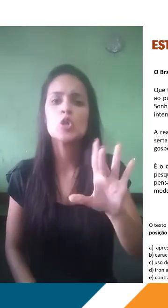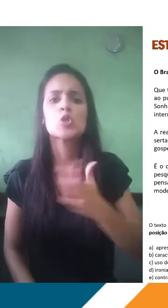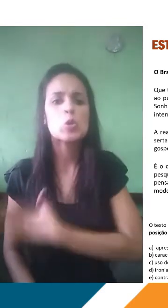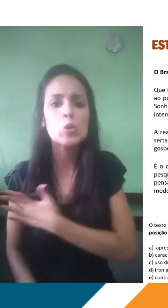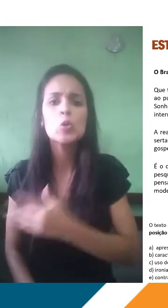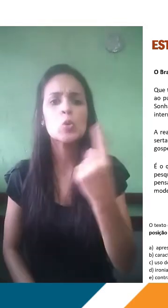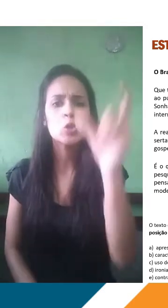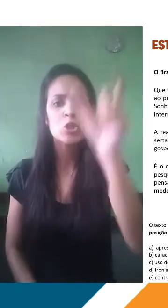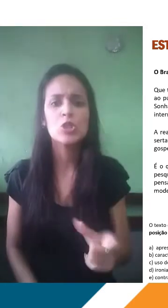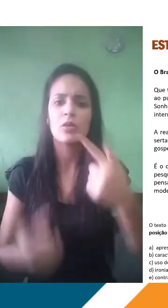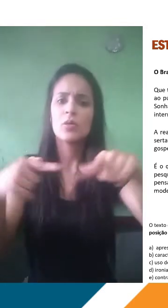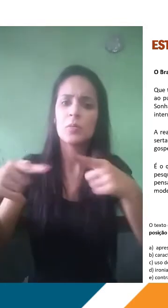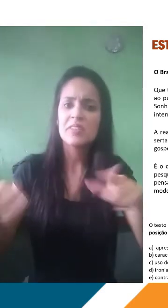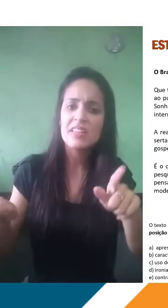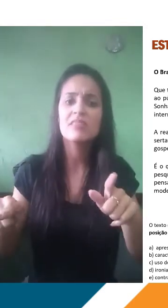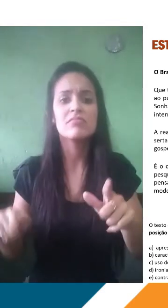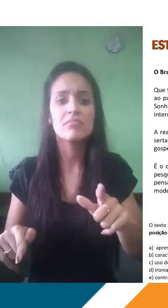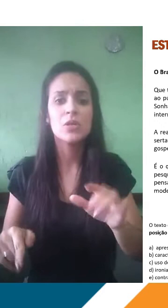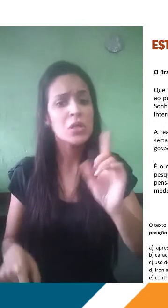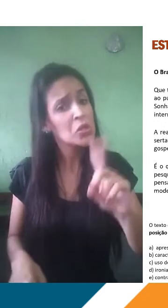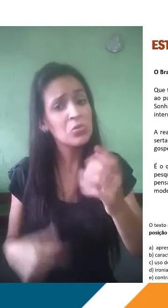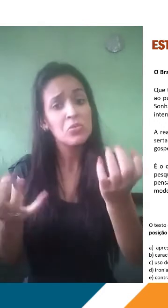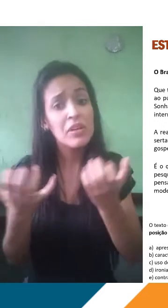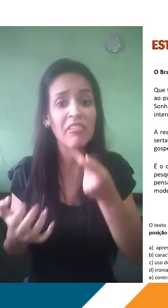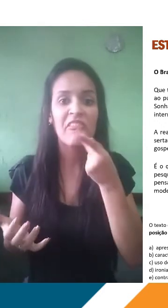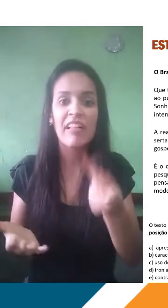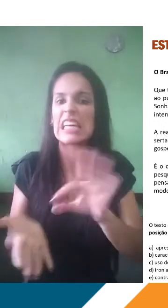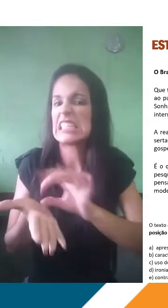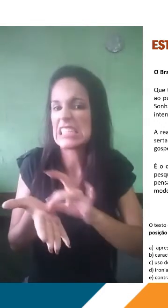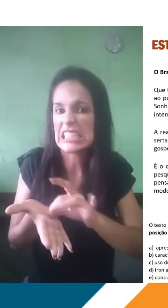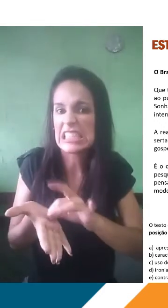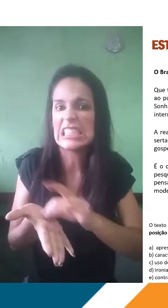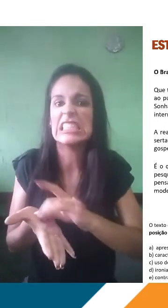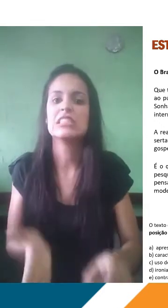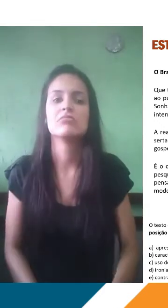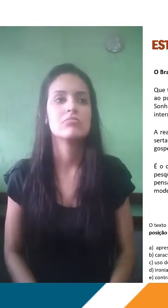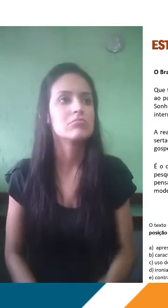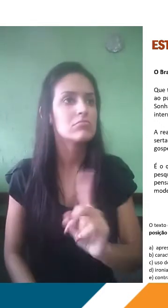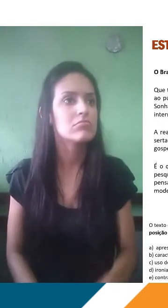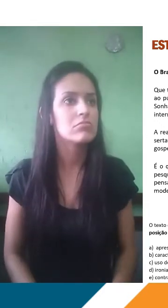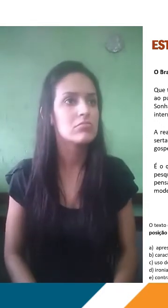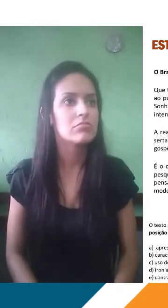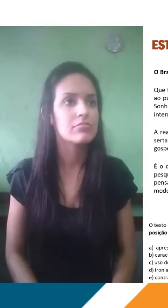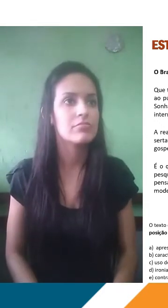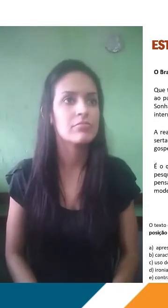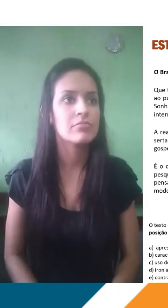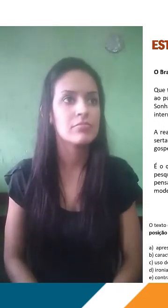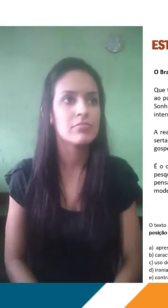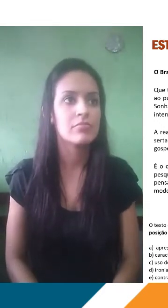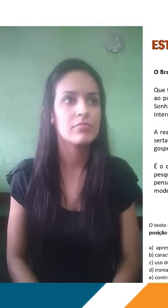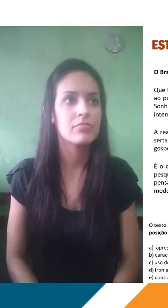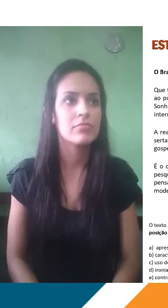em críticas ao elitismo e preconceito como estratégia argumentativa no texto Ele sequer menciona essas possíveis variáveis Portanto,